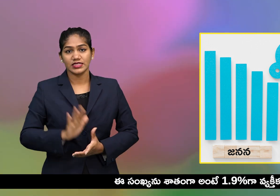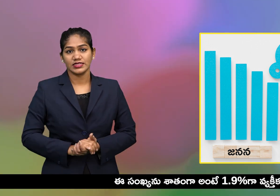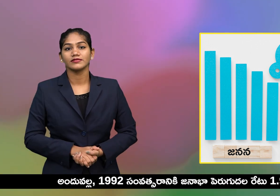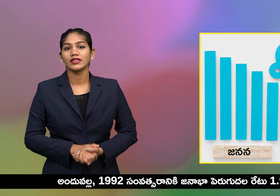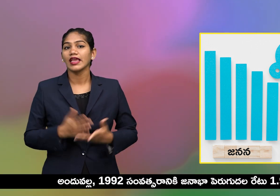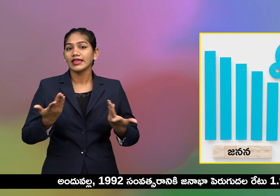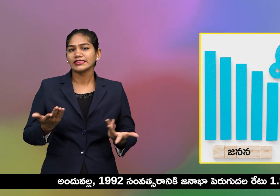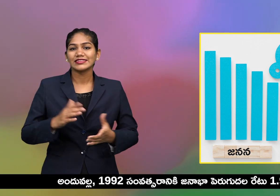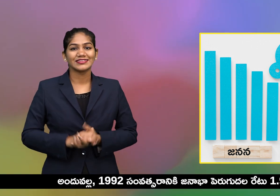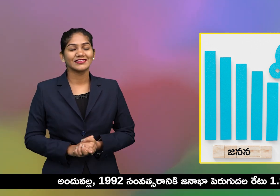అందువల్ల